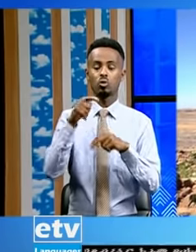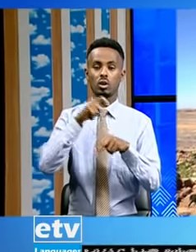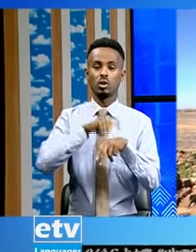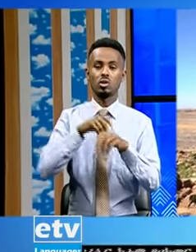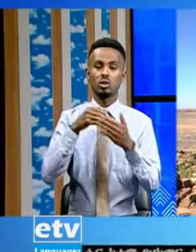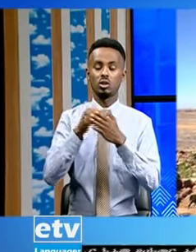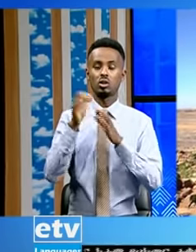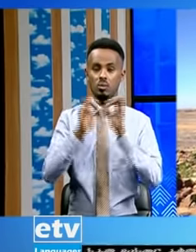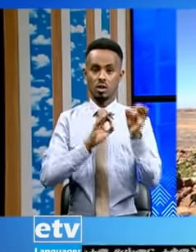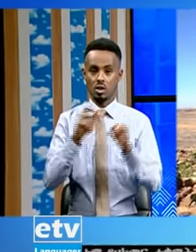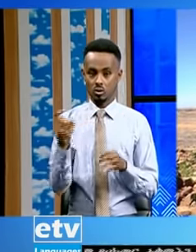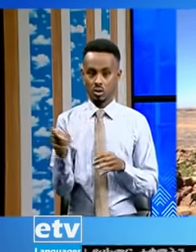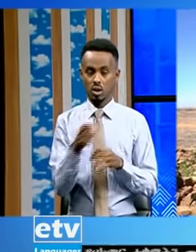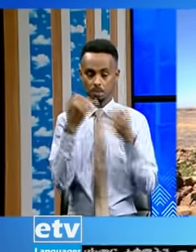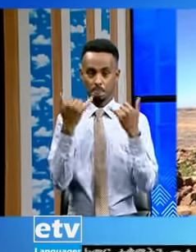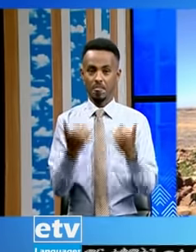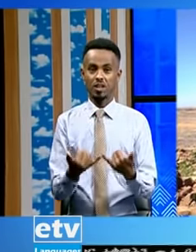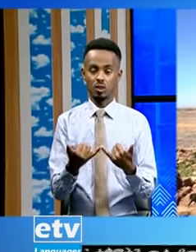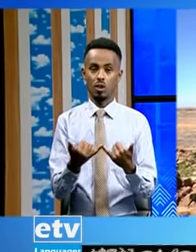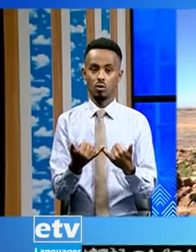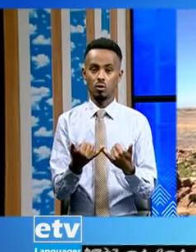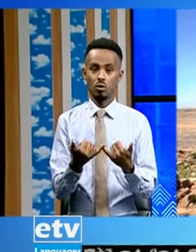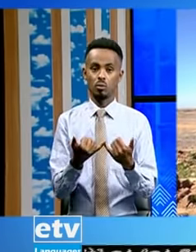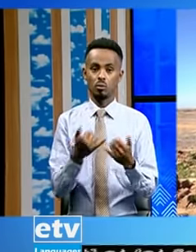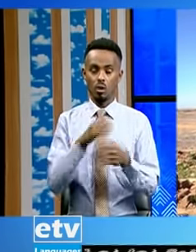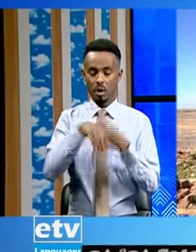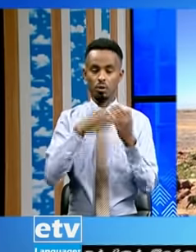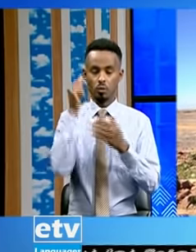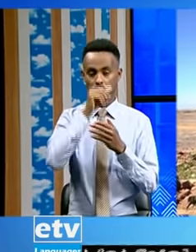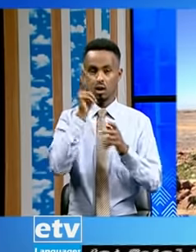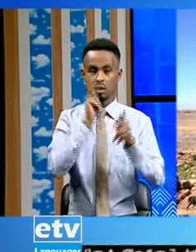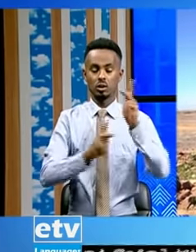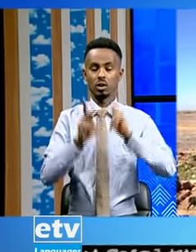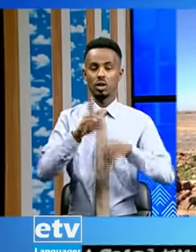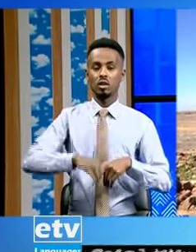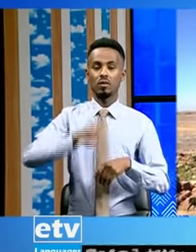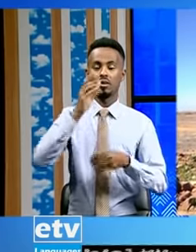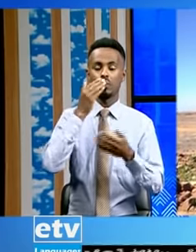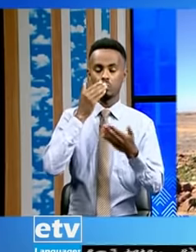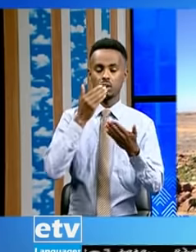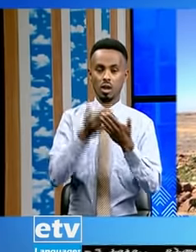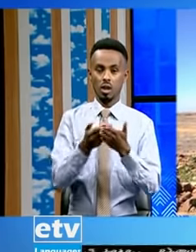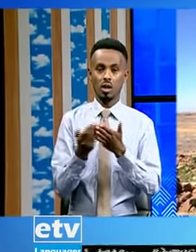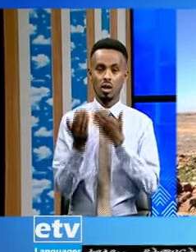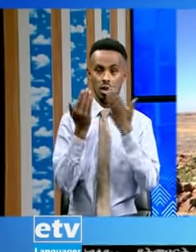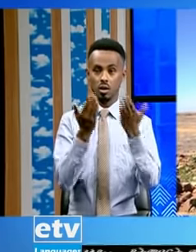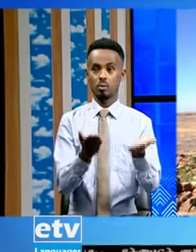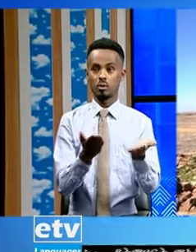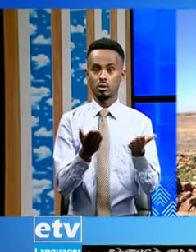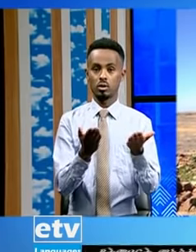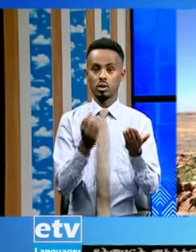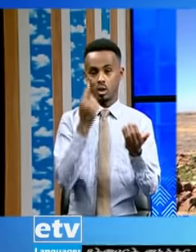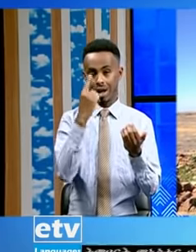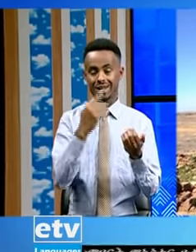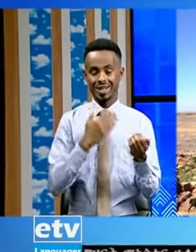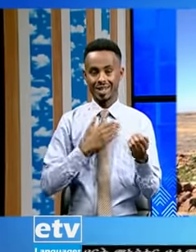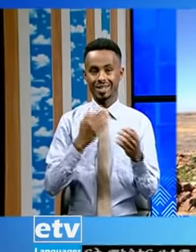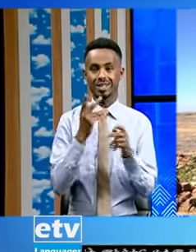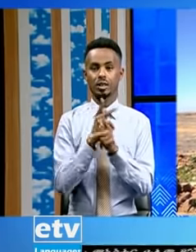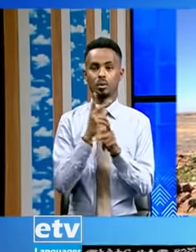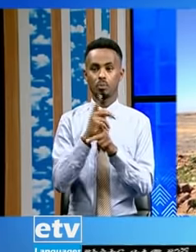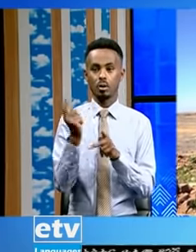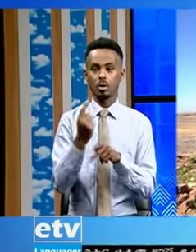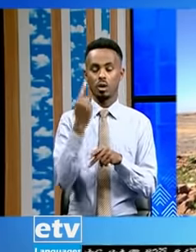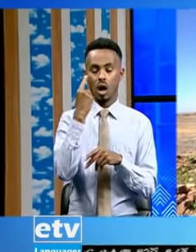ሲደርስ የሚገለጥ ይሆናል። እስካሁን ለሆነው ነገር ሁሉ ለመላው ኢትዮጵያ ሕዝብ ከፍተኛ ምስጋና እያቀረብኩ አንድነታችን የተጠበቀ